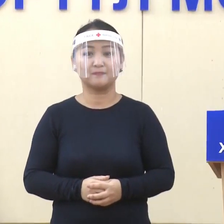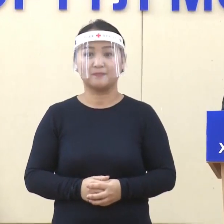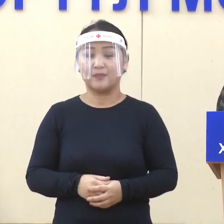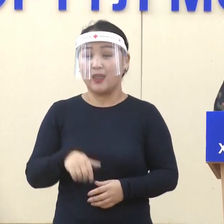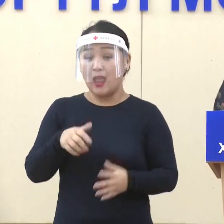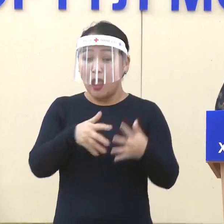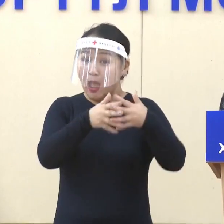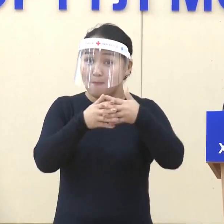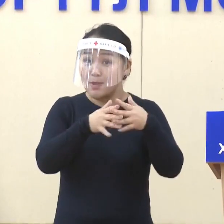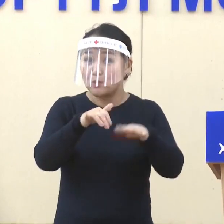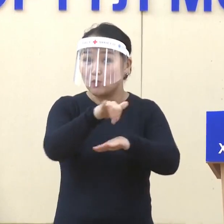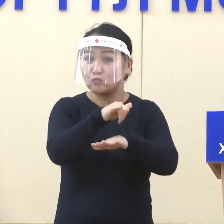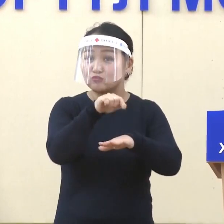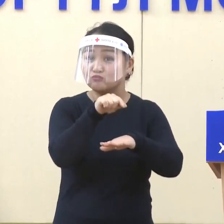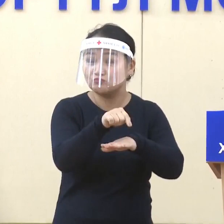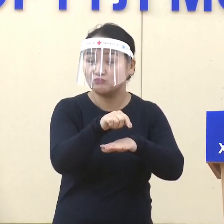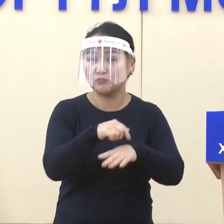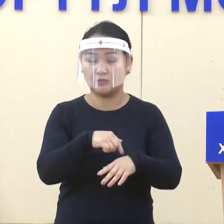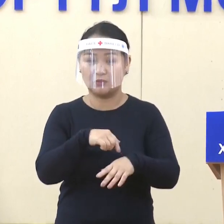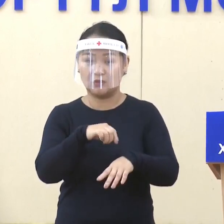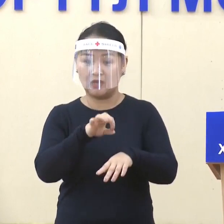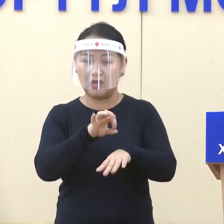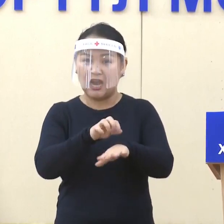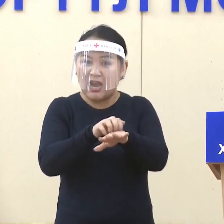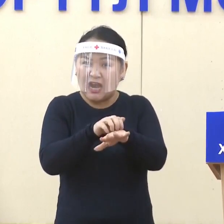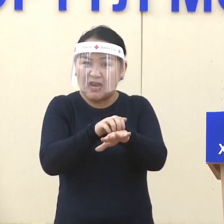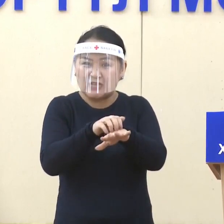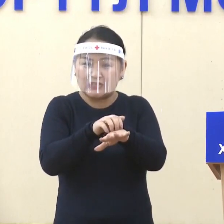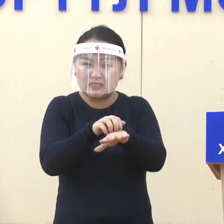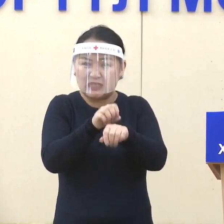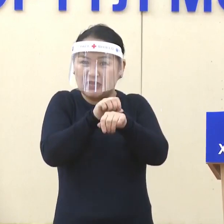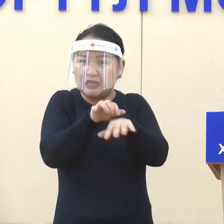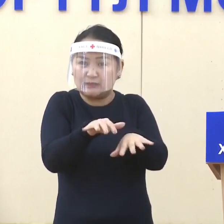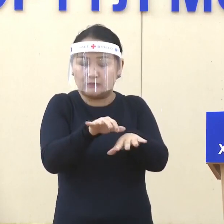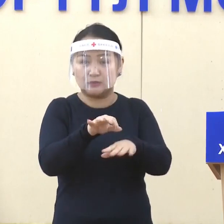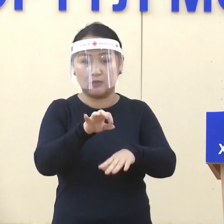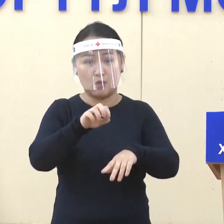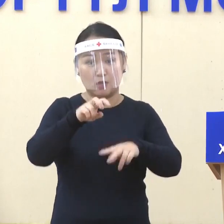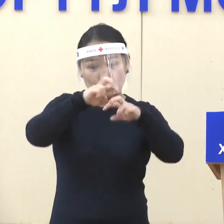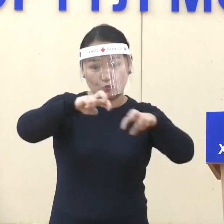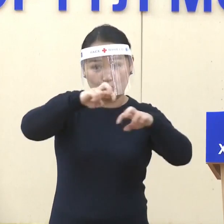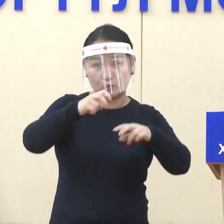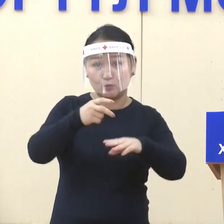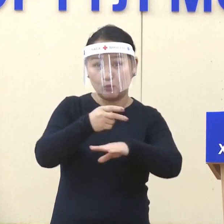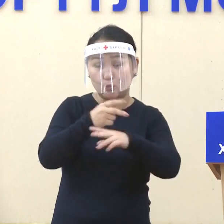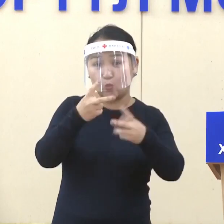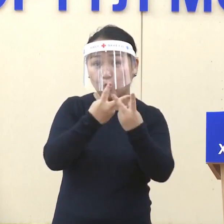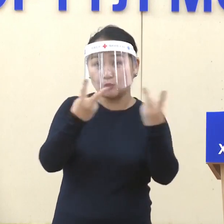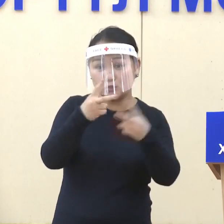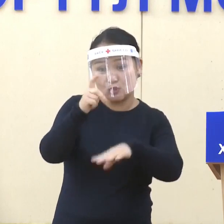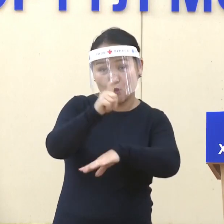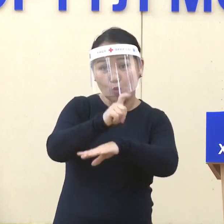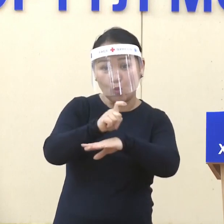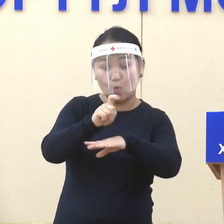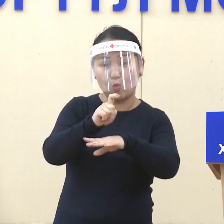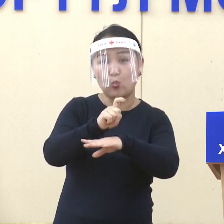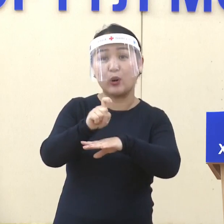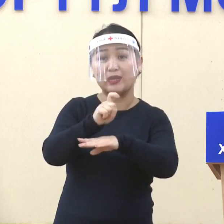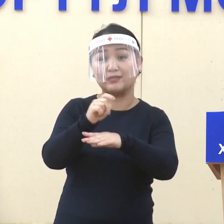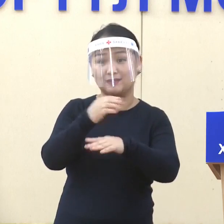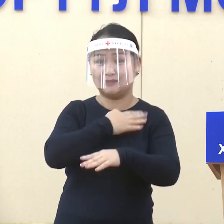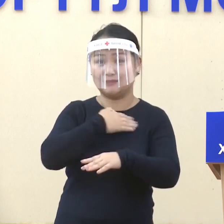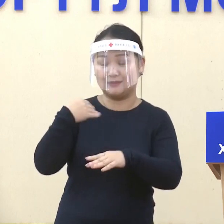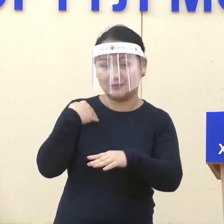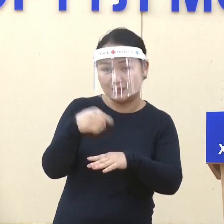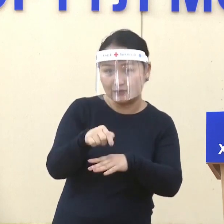За бас Америкийн нэгдсэн улсын харшил халдварт өвчин судлалын үндэсний хүрээлэнгийн захирал доктор Фаучи мэдгэдэхдээ за